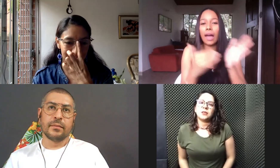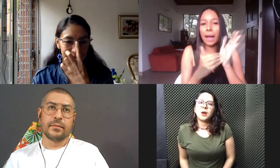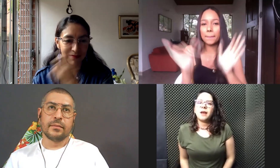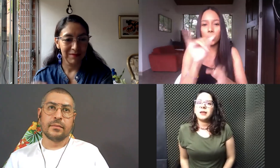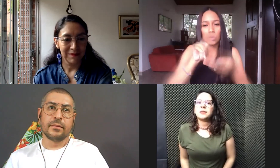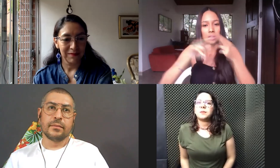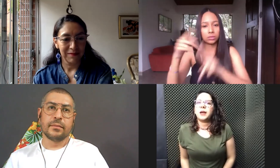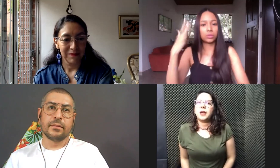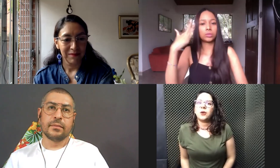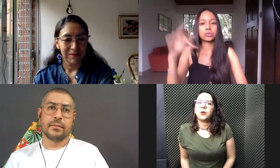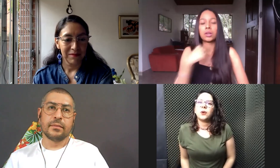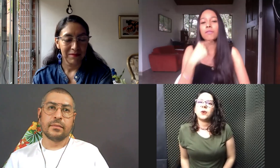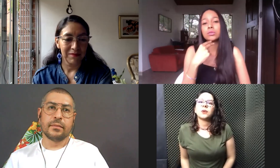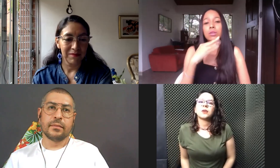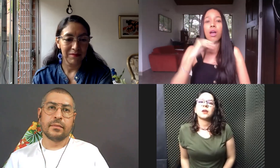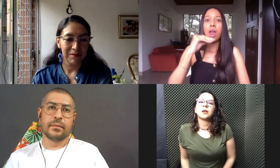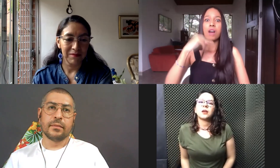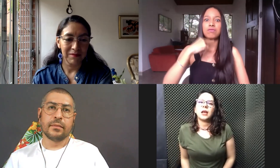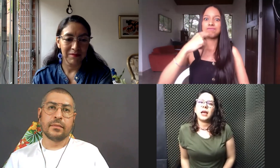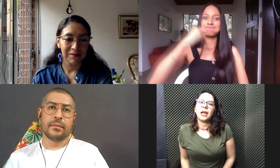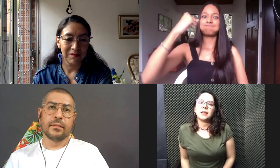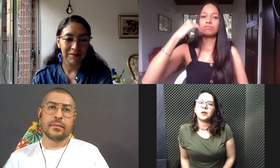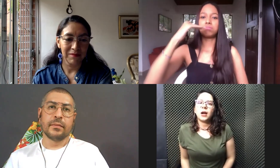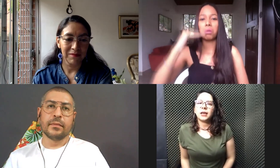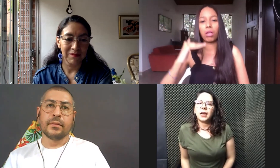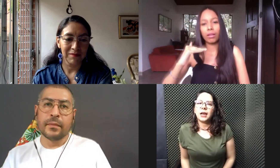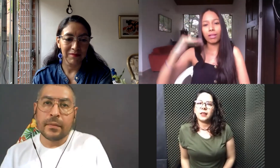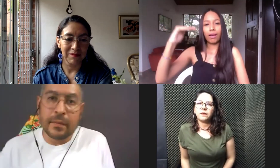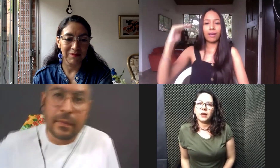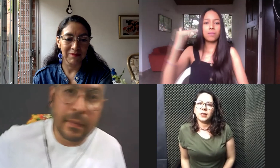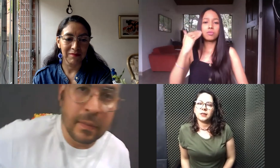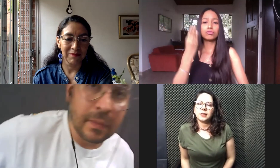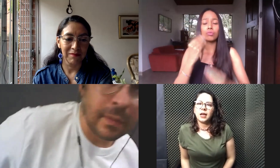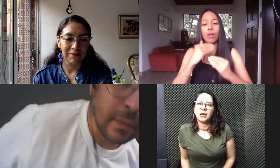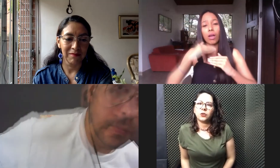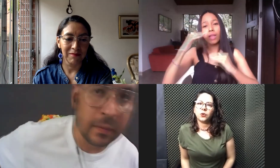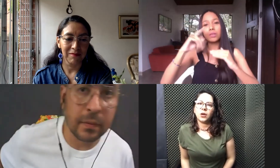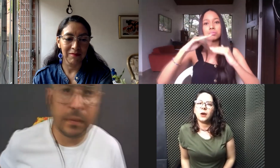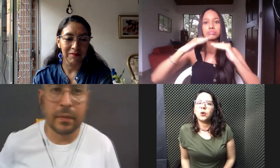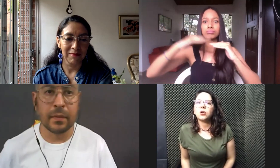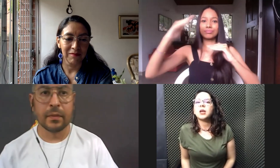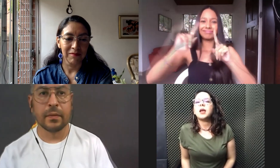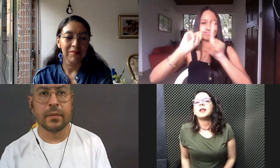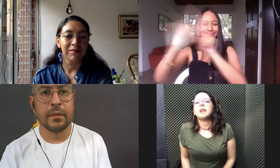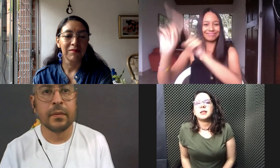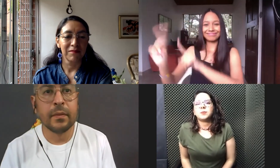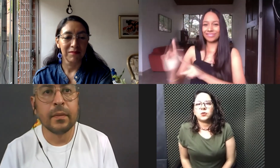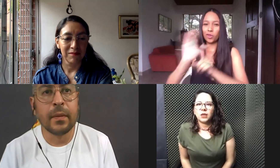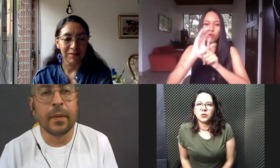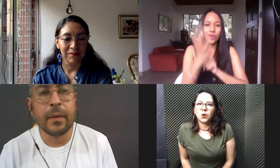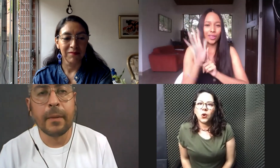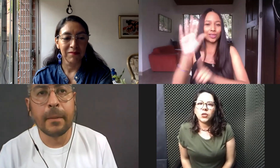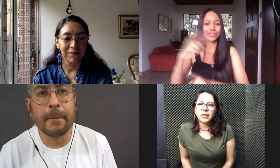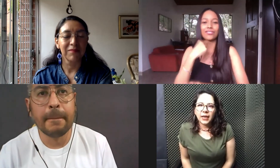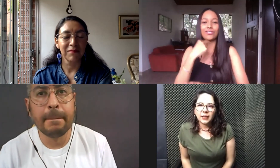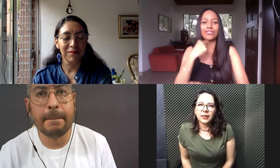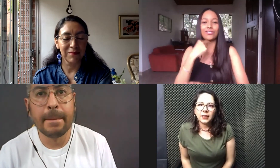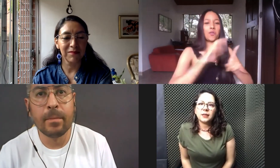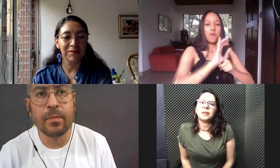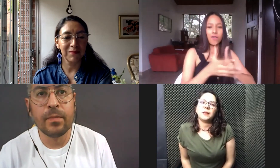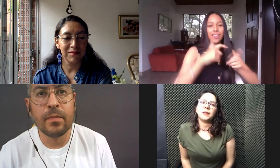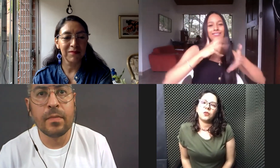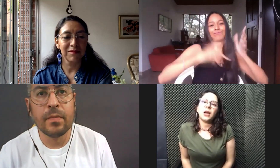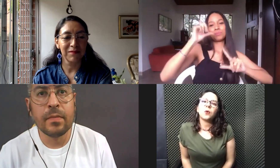marcadas y suaves, pero es igual que la diferencia en el tono de la voz de las personas